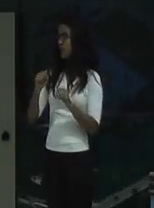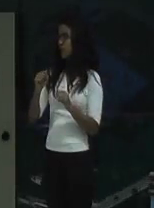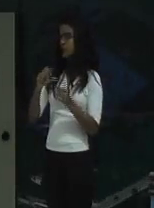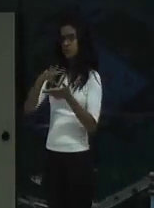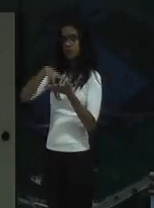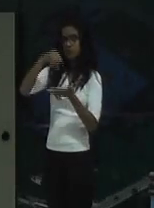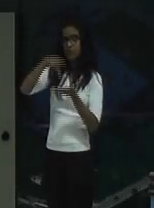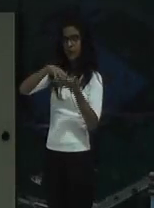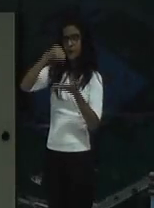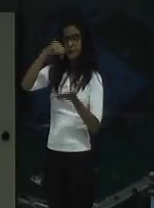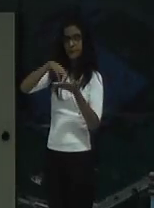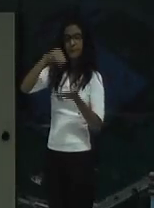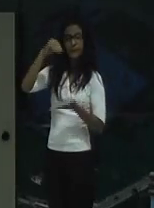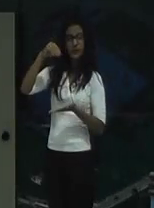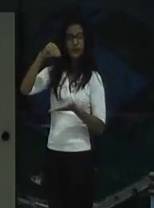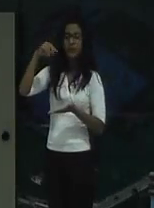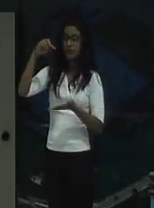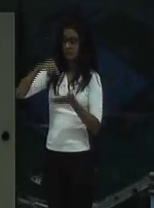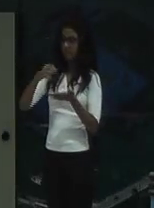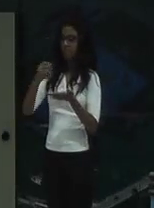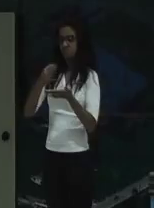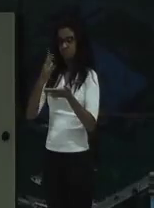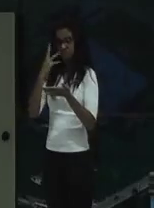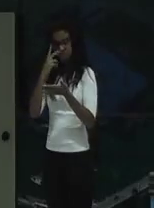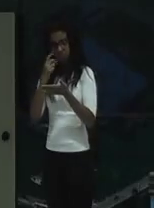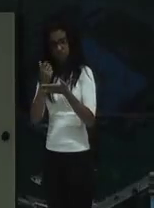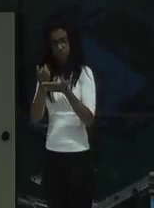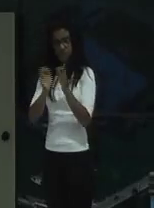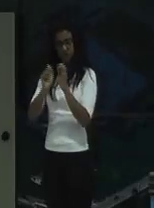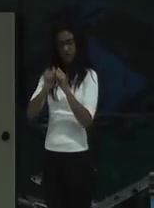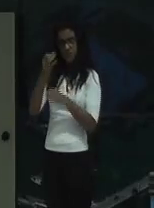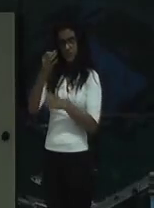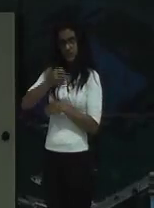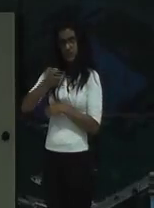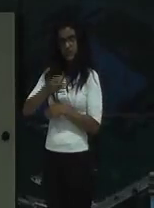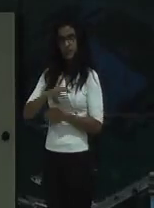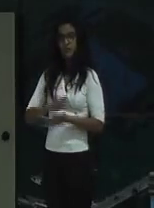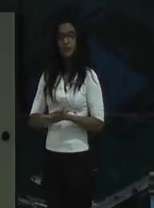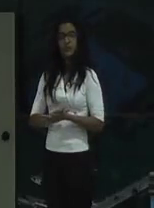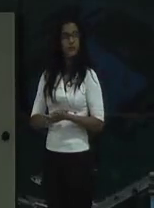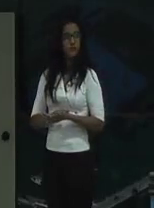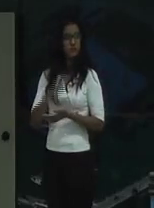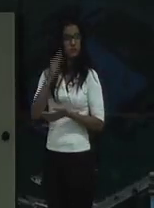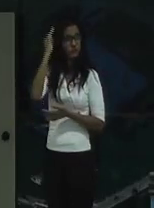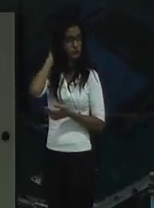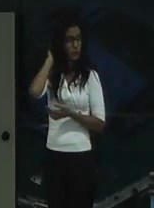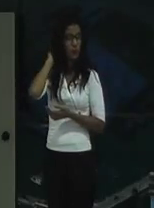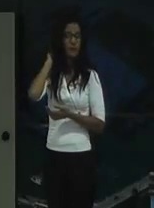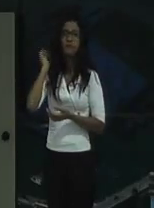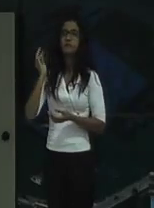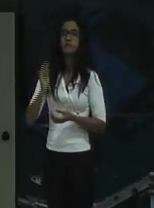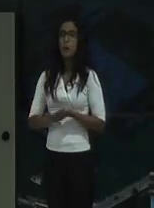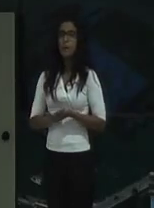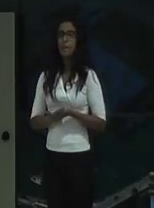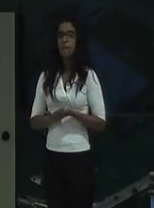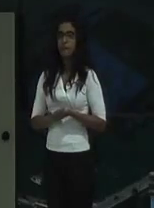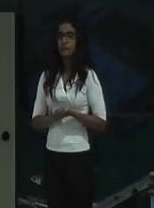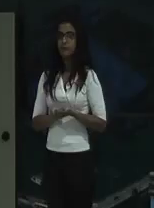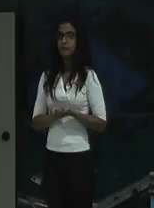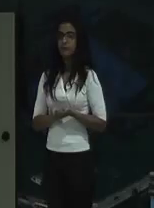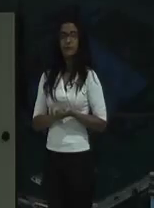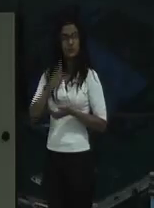cópia. É um material muito bem feito, muito bem elaborado. O vereador Gerbinho, líder do governo, líder da